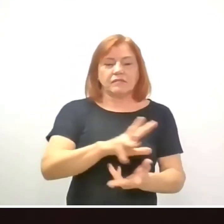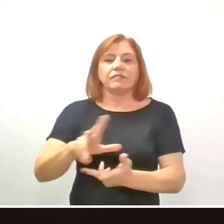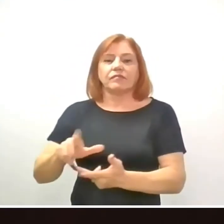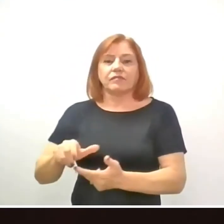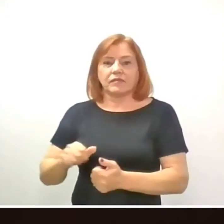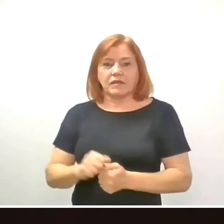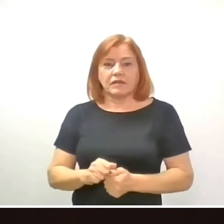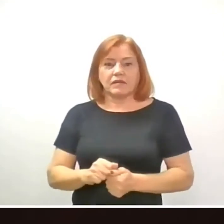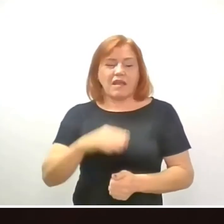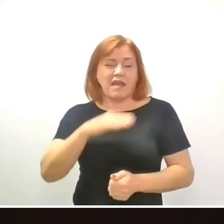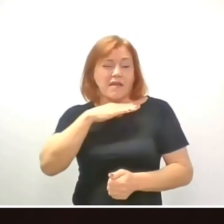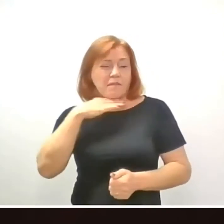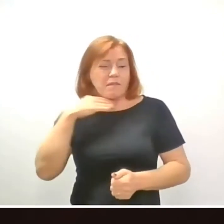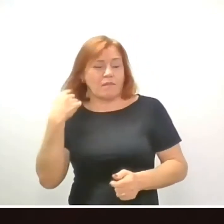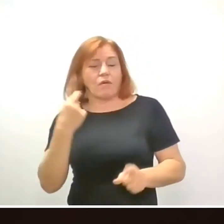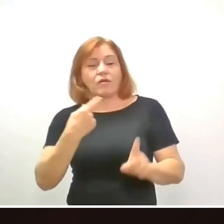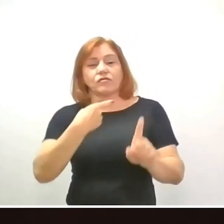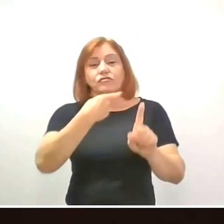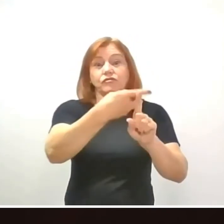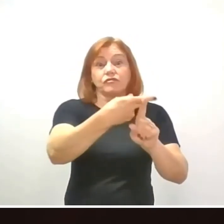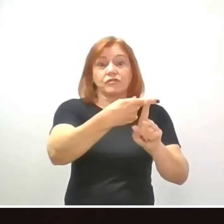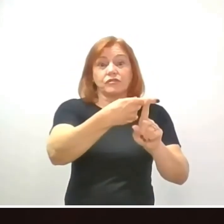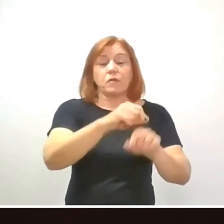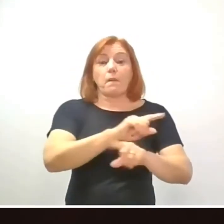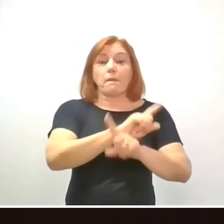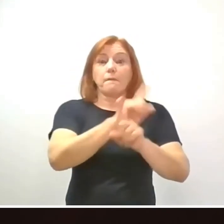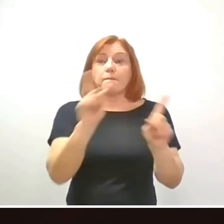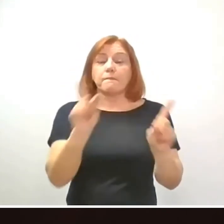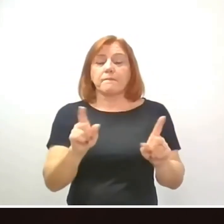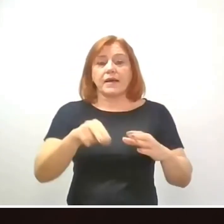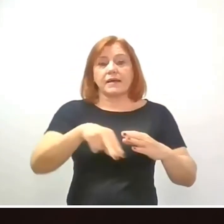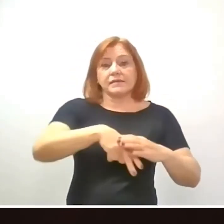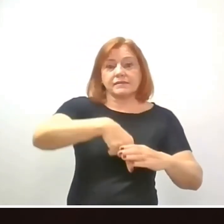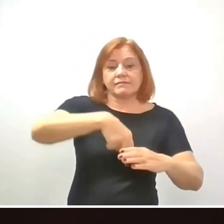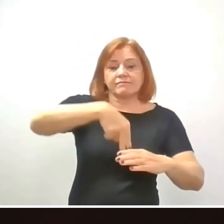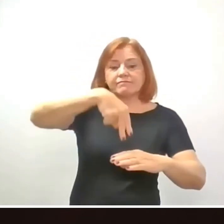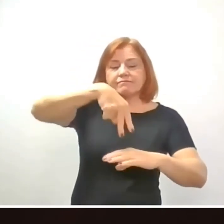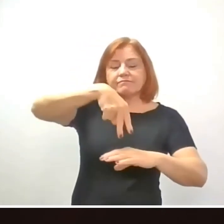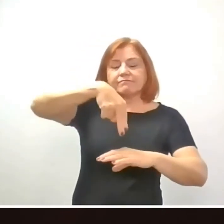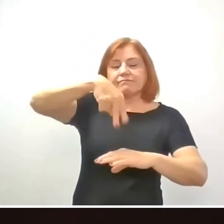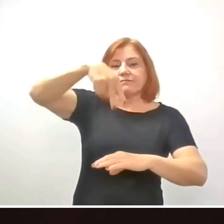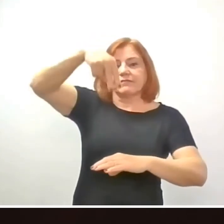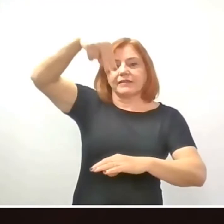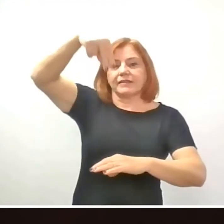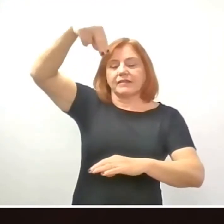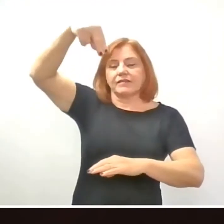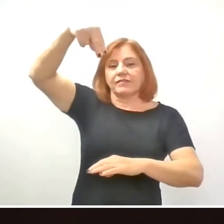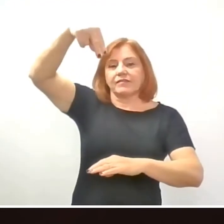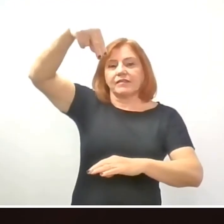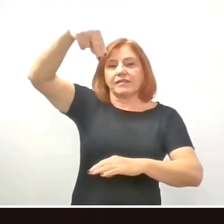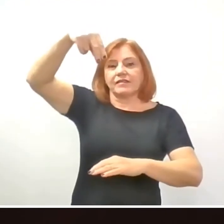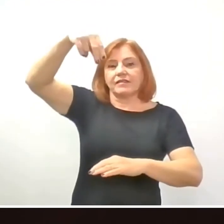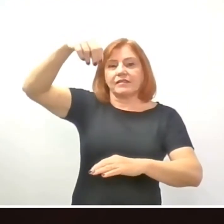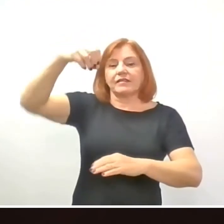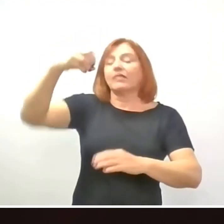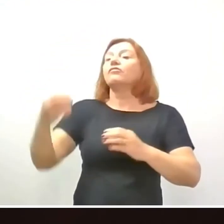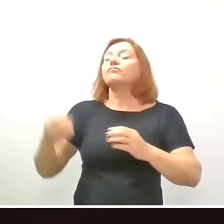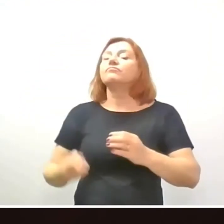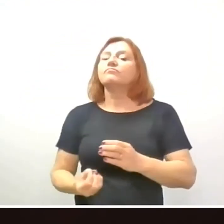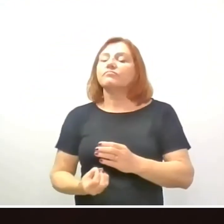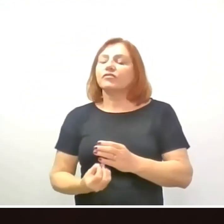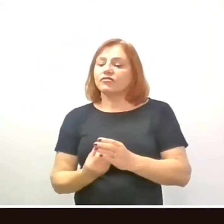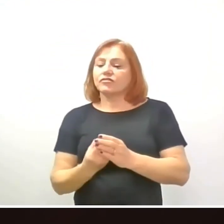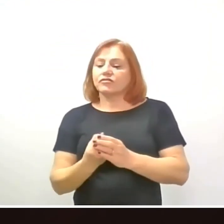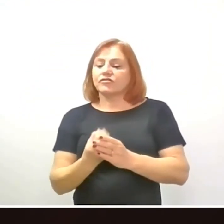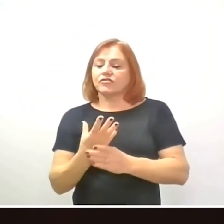ressurreição, Deus o gerou como filho primogênito de Deus. Por isso que no versículo 7